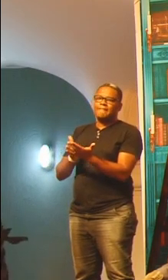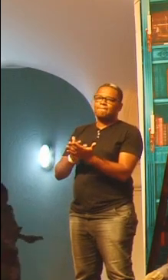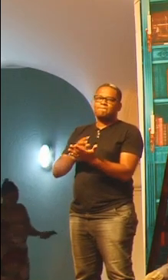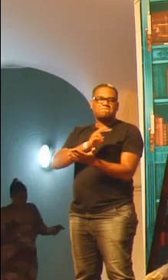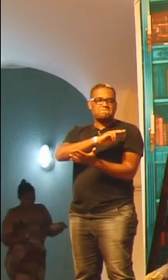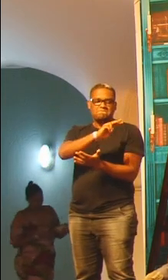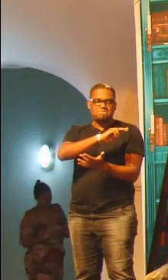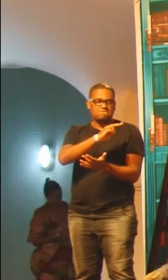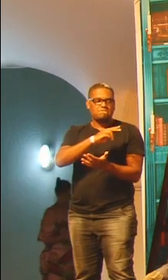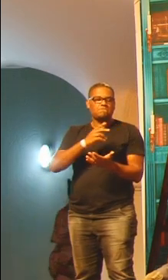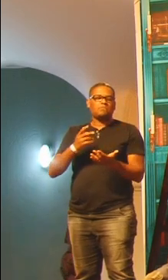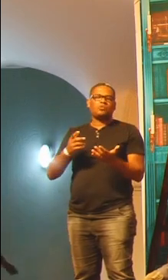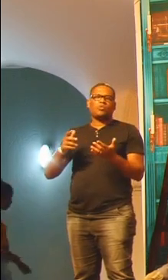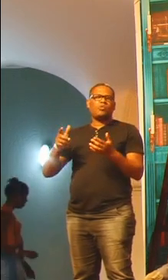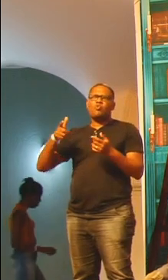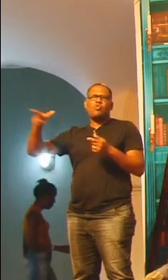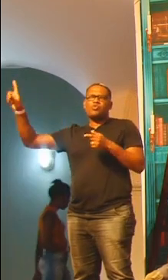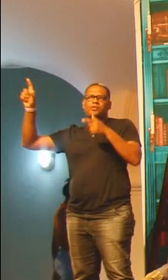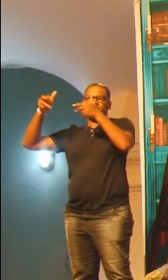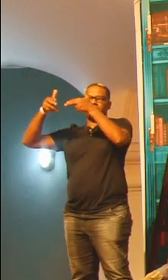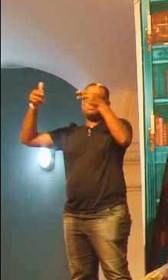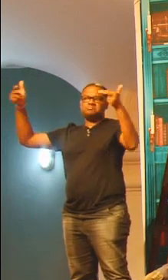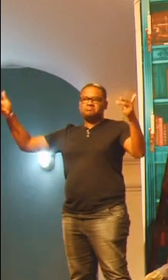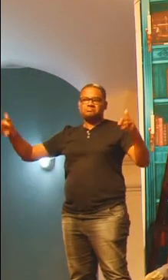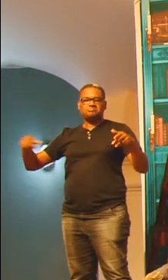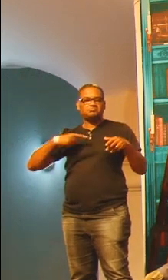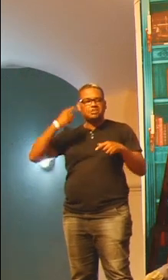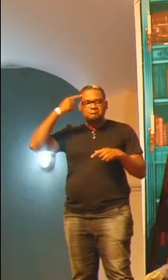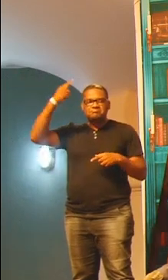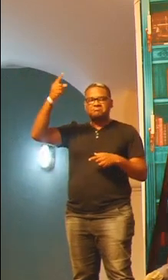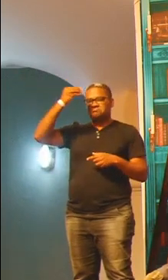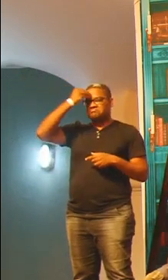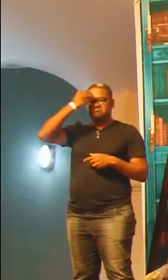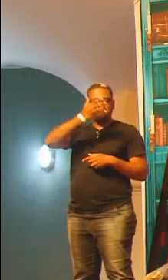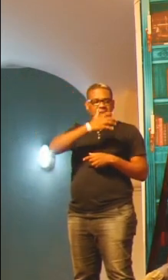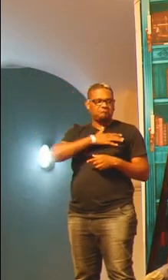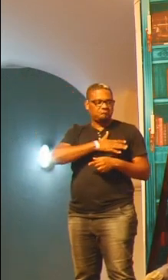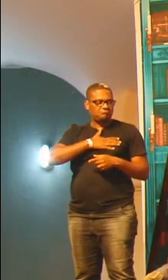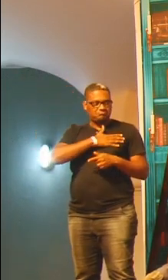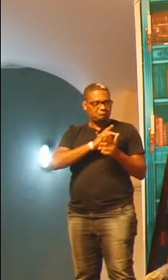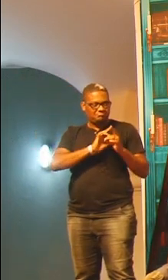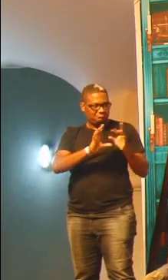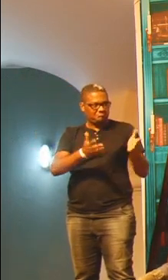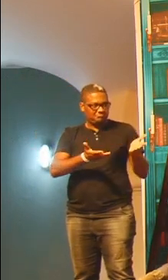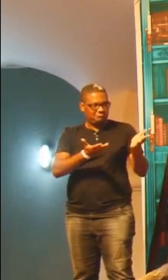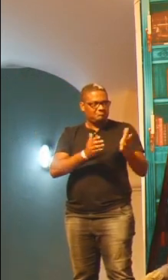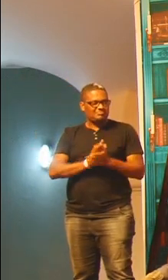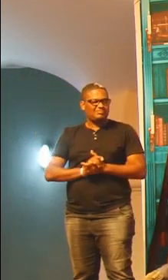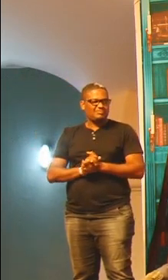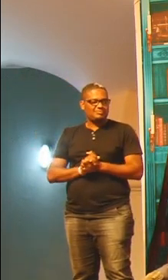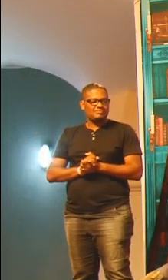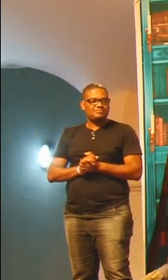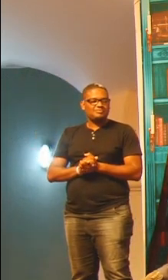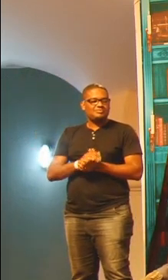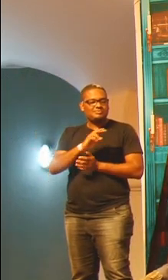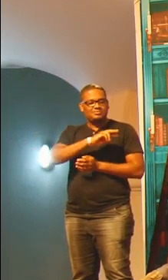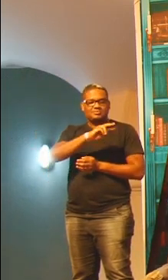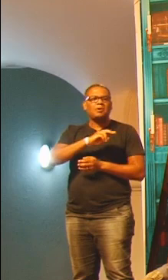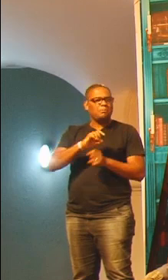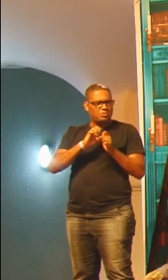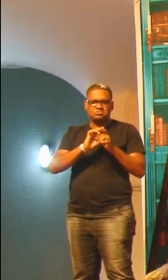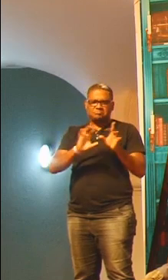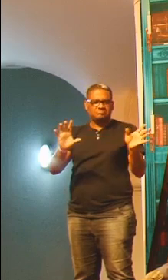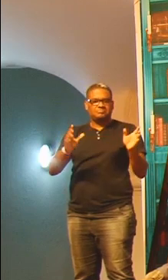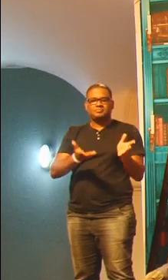livros assim que a gente tem falado aqui, ou de qualquer outra coisa que vocês tragam de cabeça, enfim, eu gostaria que fosse algo de vocês, mas vocês podem,